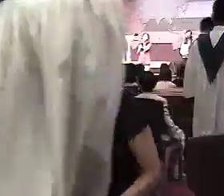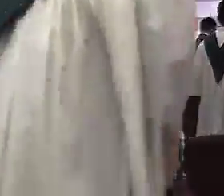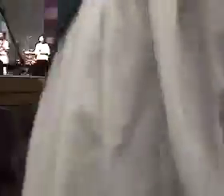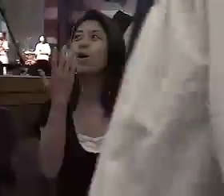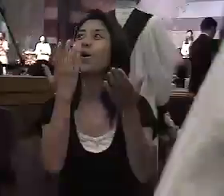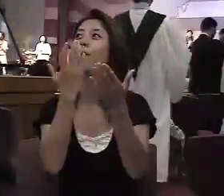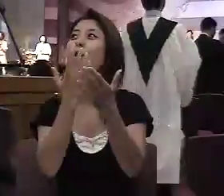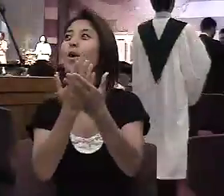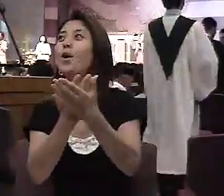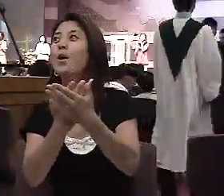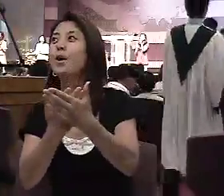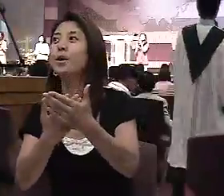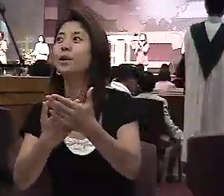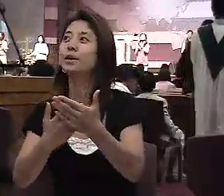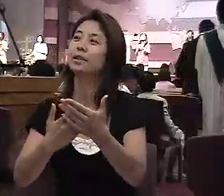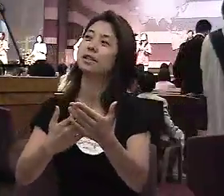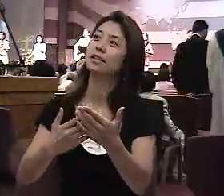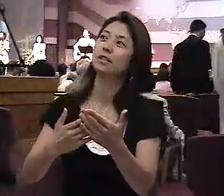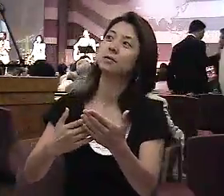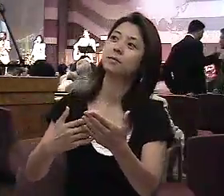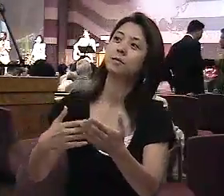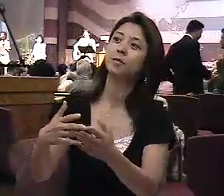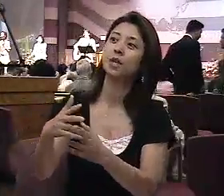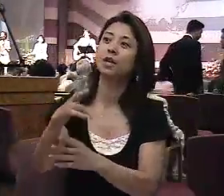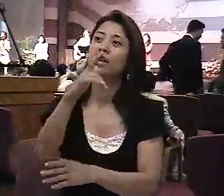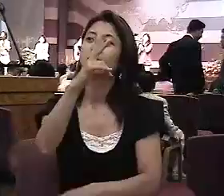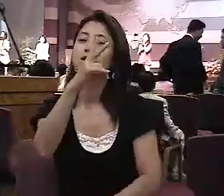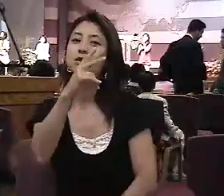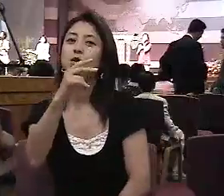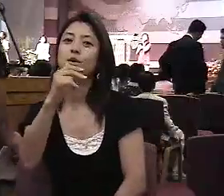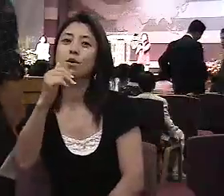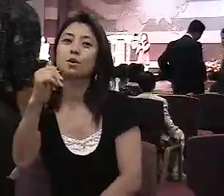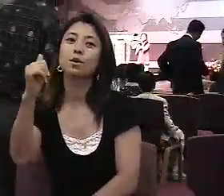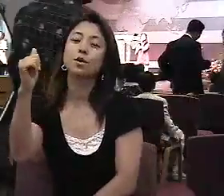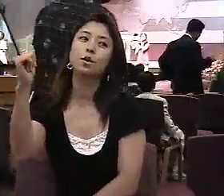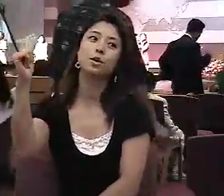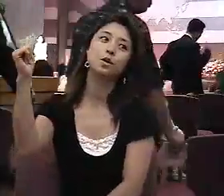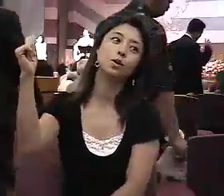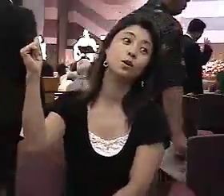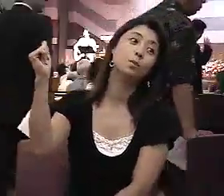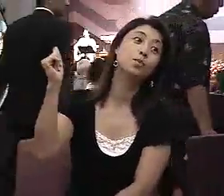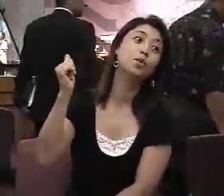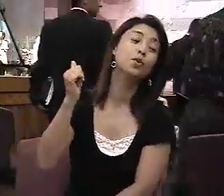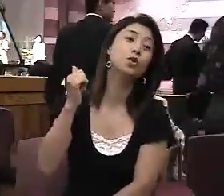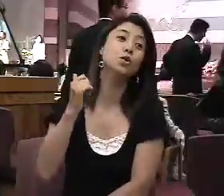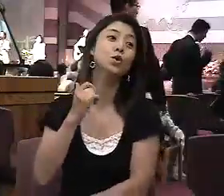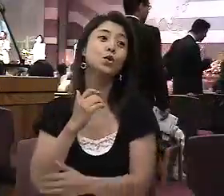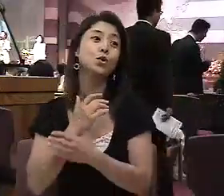주님